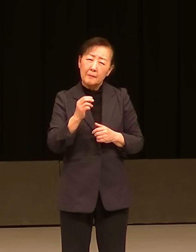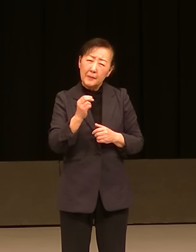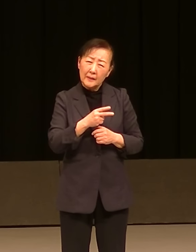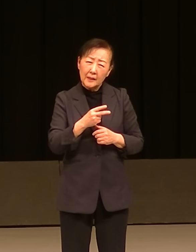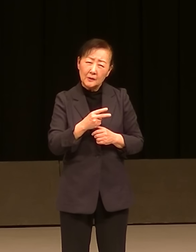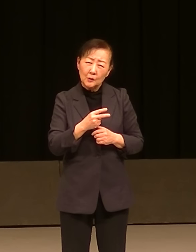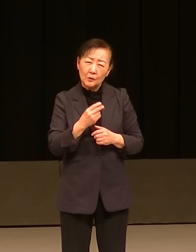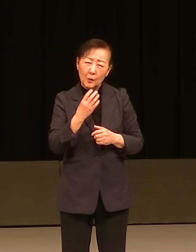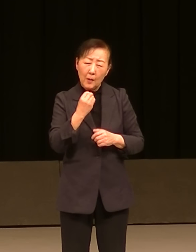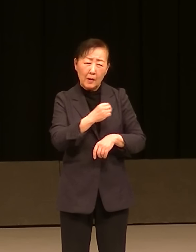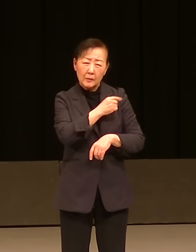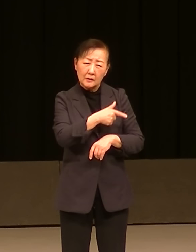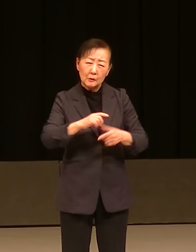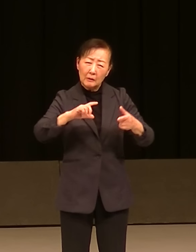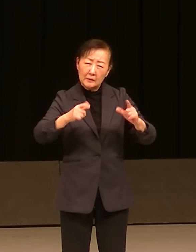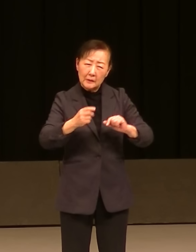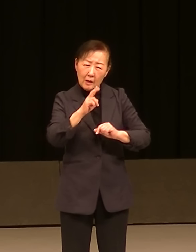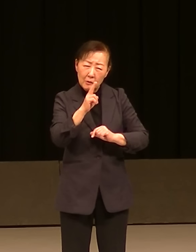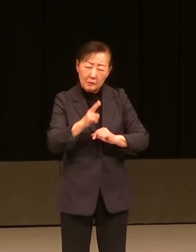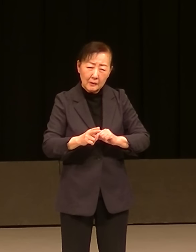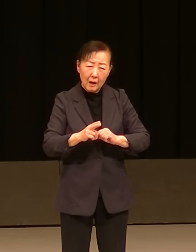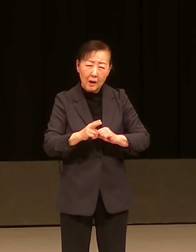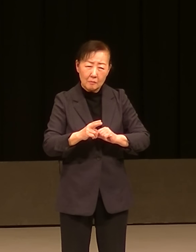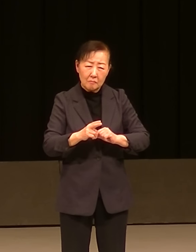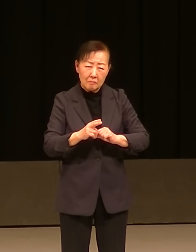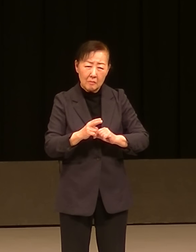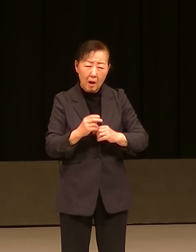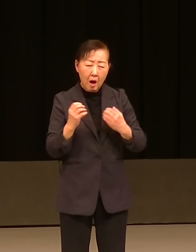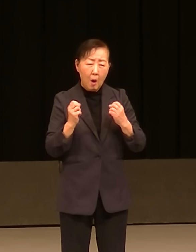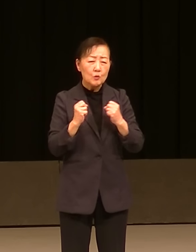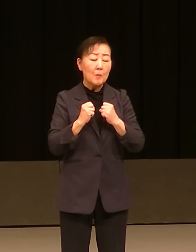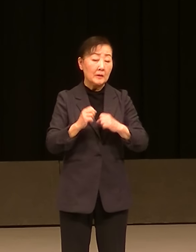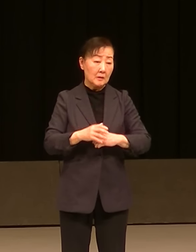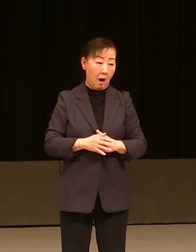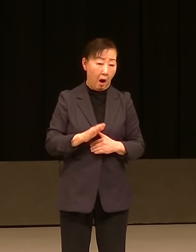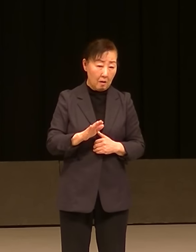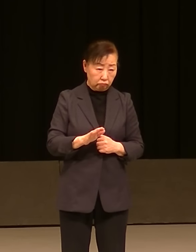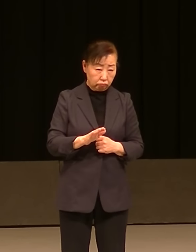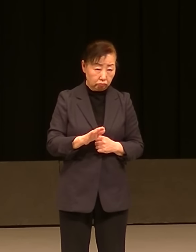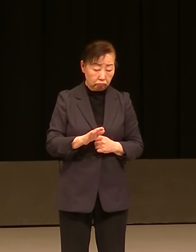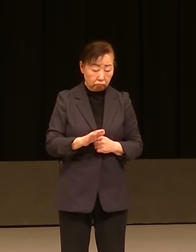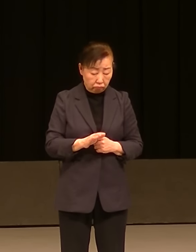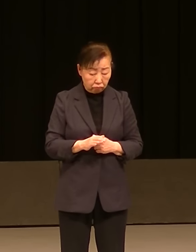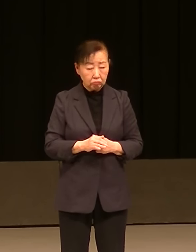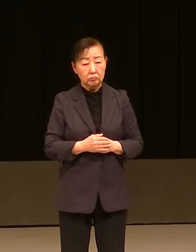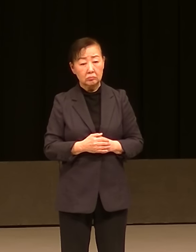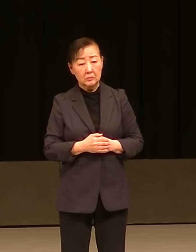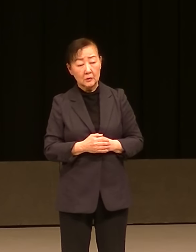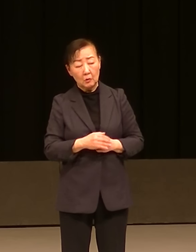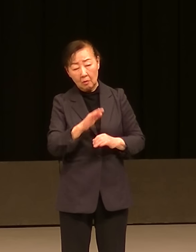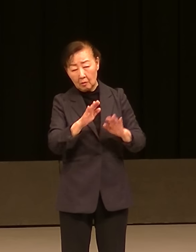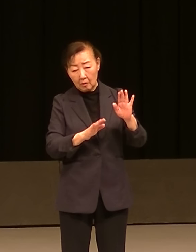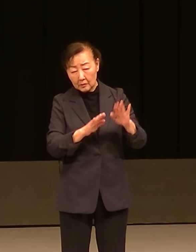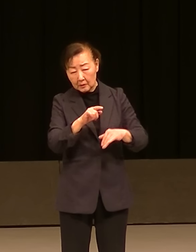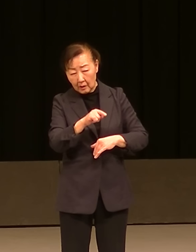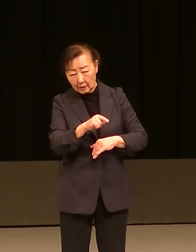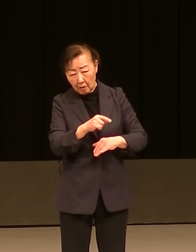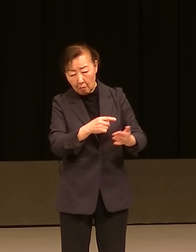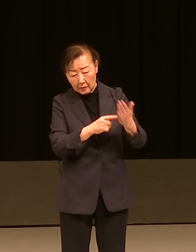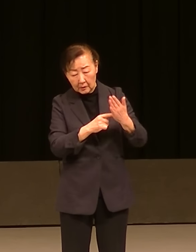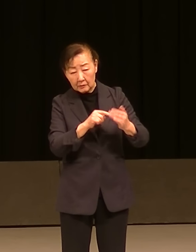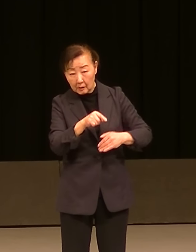うおぞましさがこの我々の目の当たりで彼がそういう姿を見せて